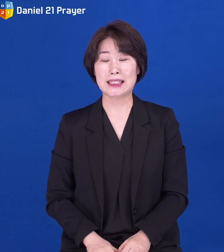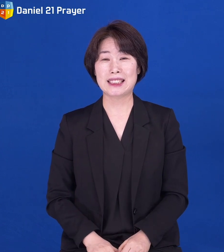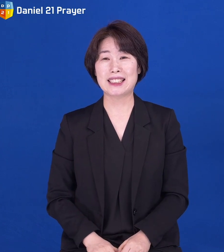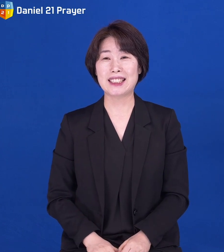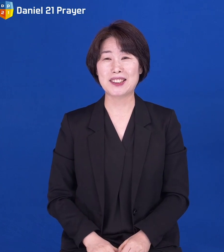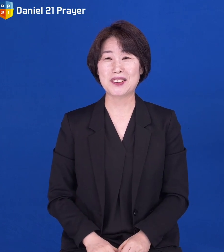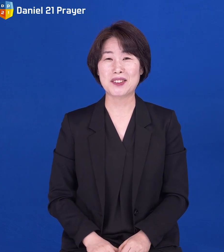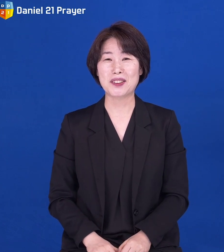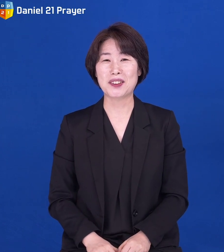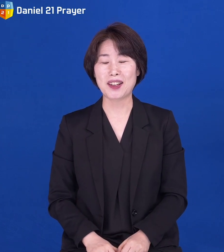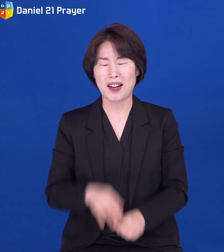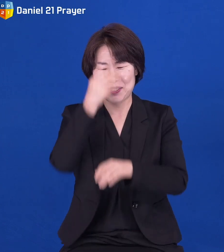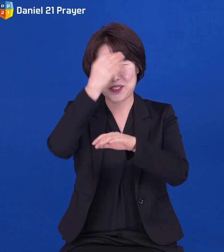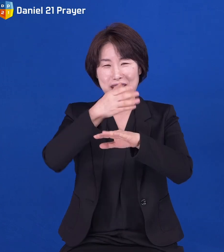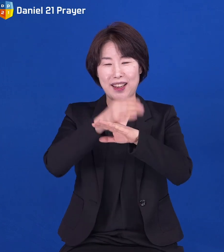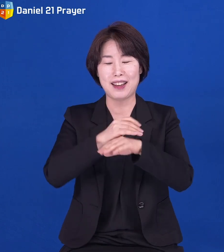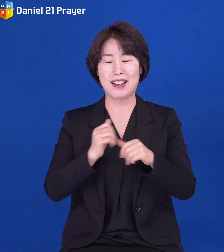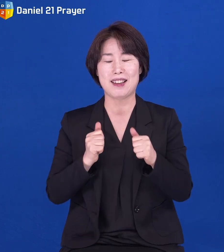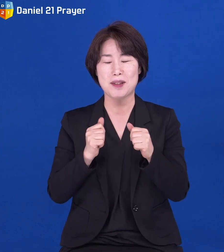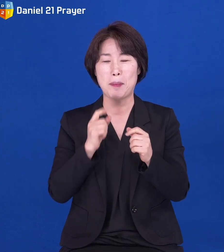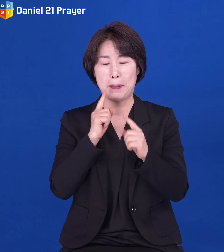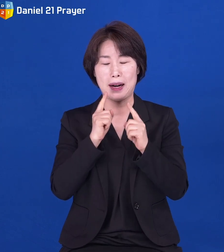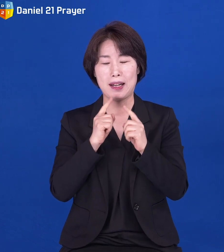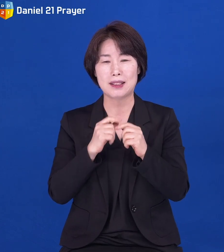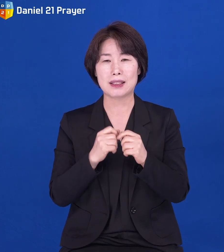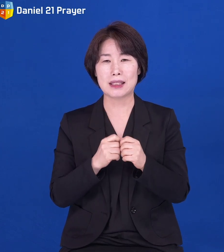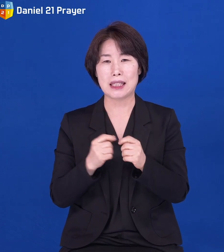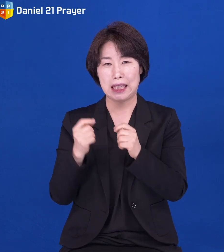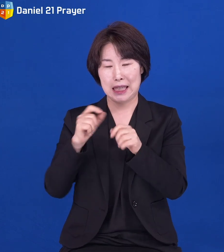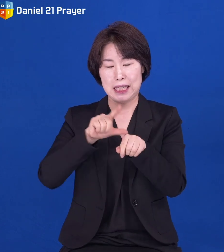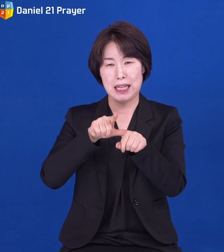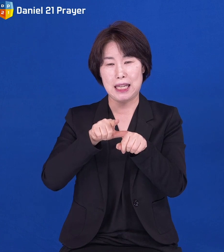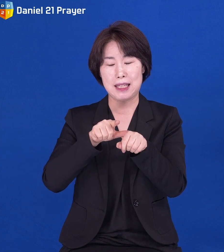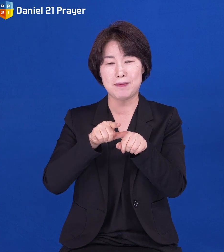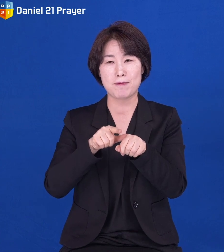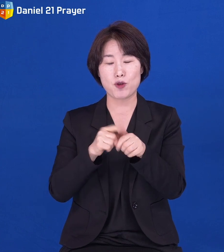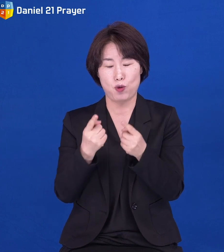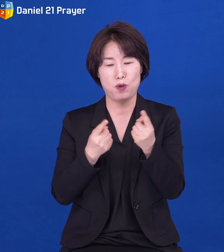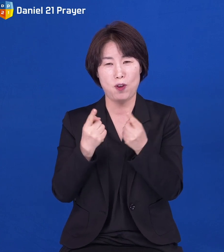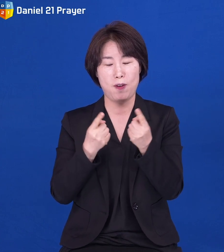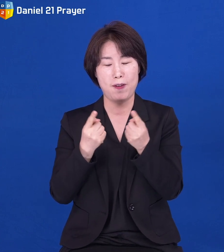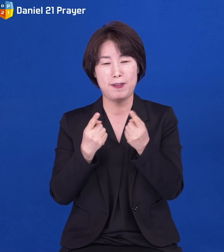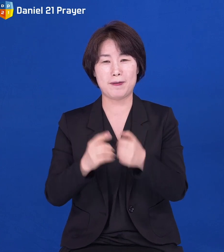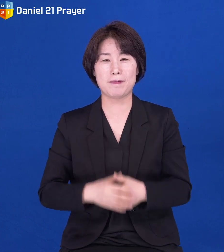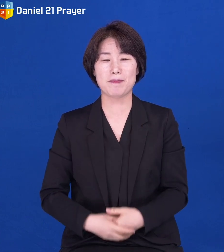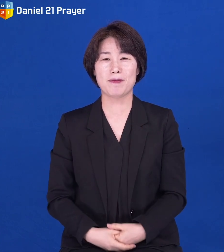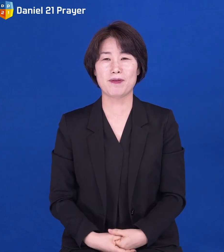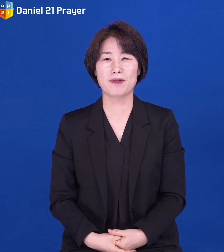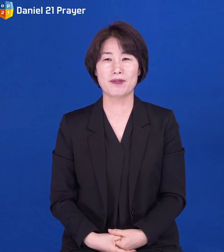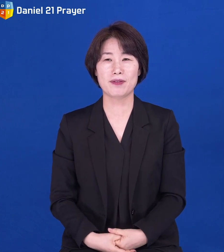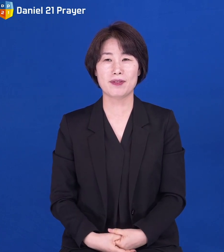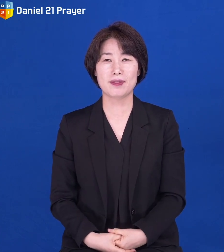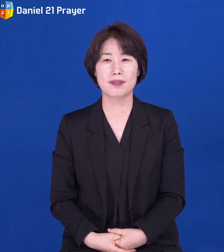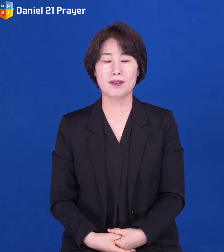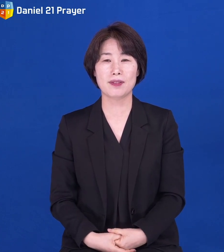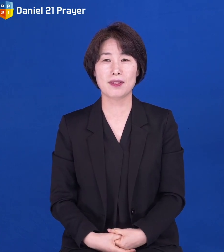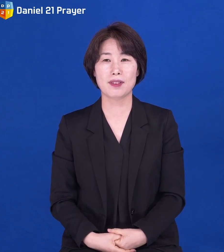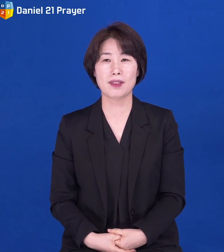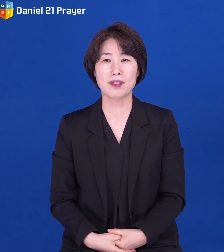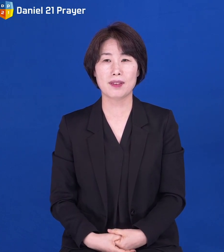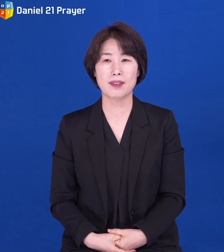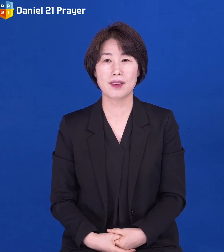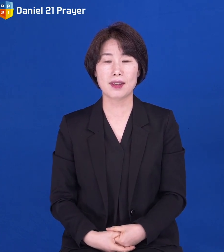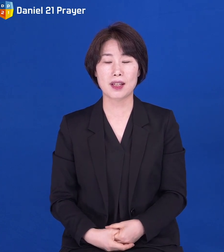네. 죄송해요. 제가 열심히 말을 하다 제가 좀 오모치 토커라고 좀 말이 많은데요.